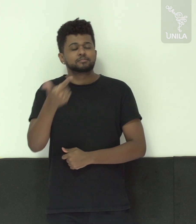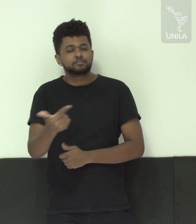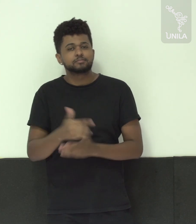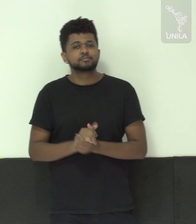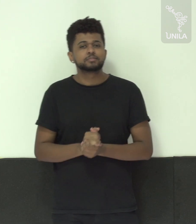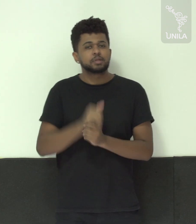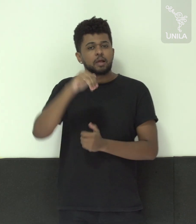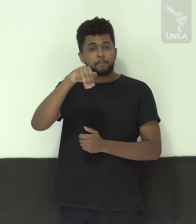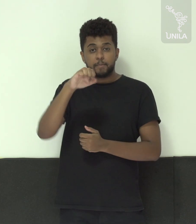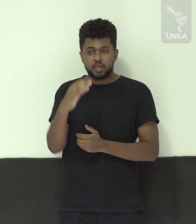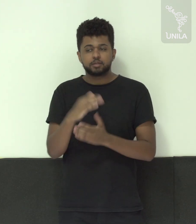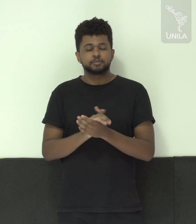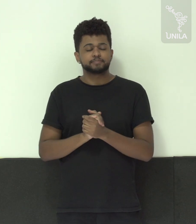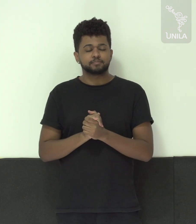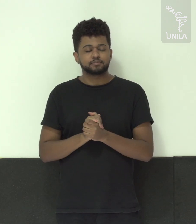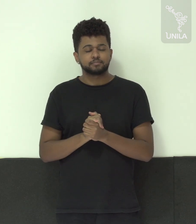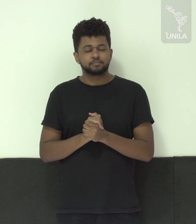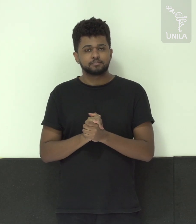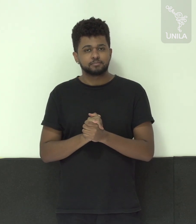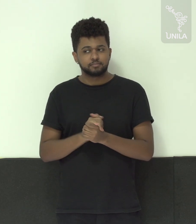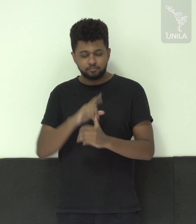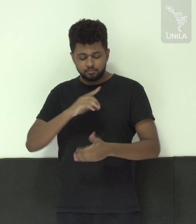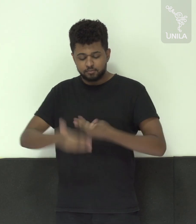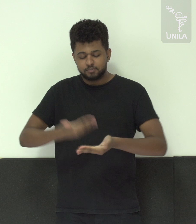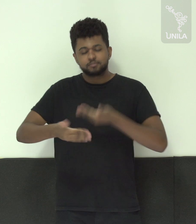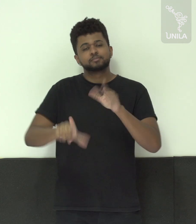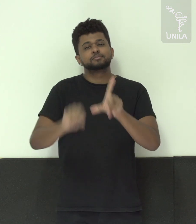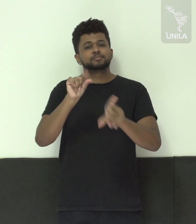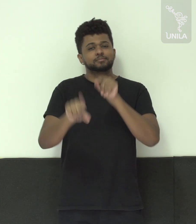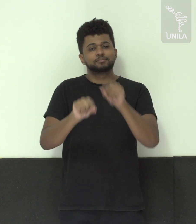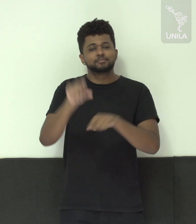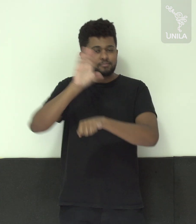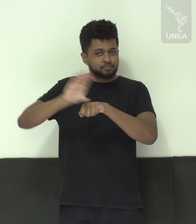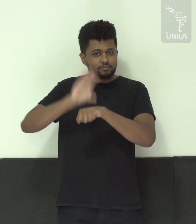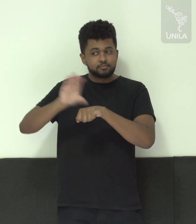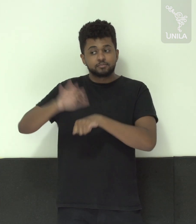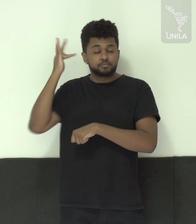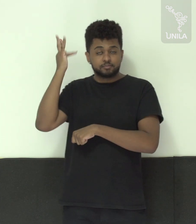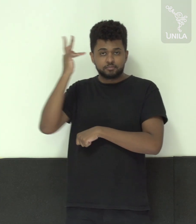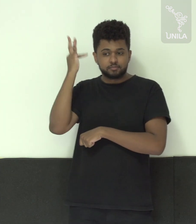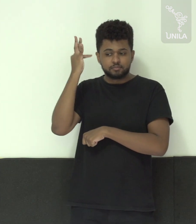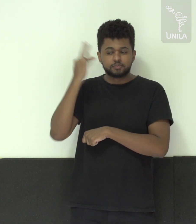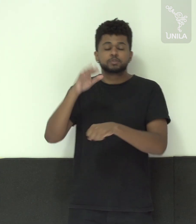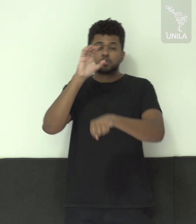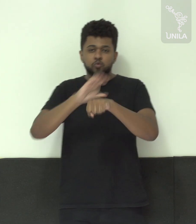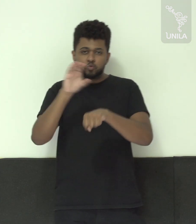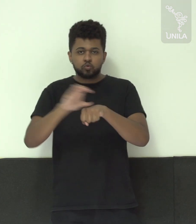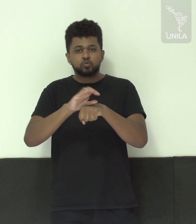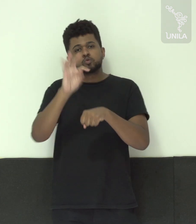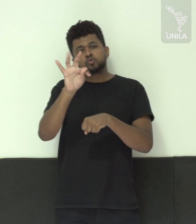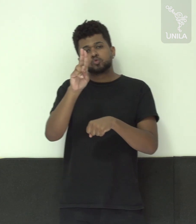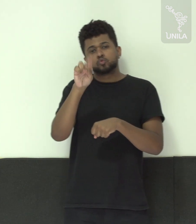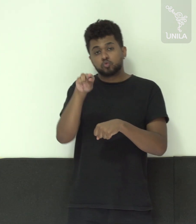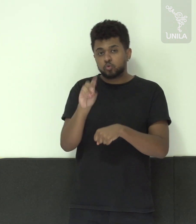018/2012, MEC. Para o referido processo seletivo de cursos de graduação, por curso e turno,